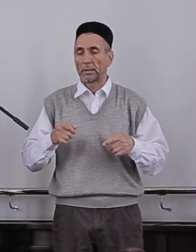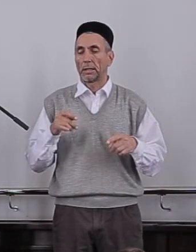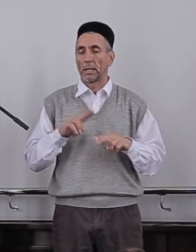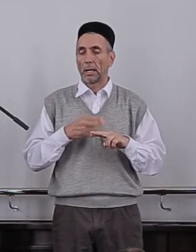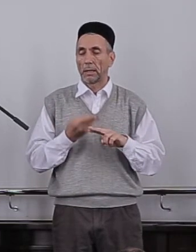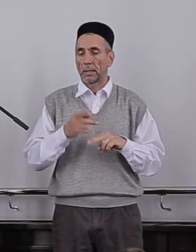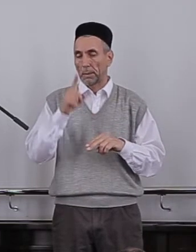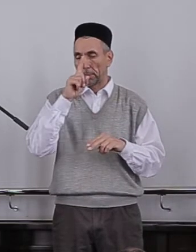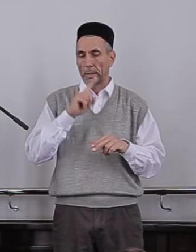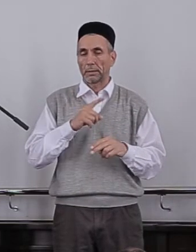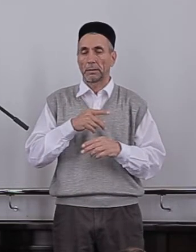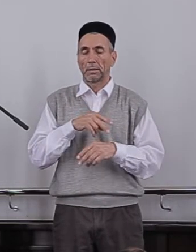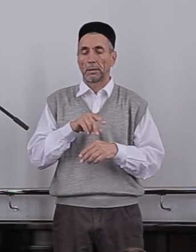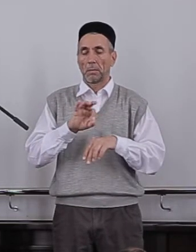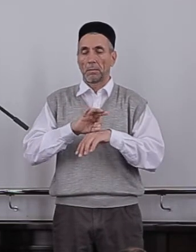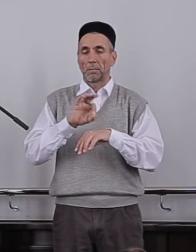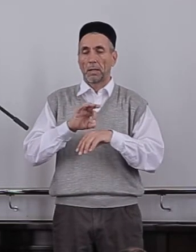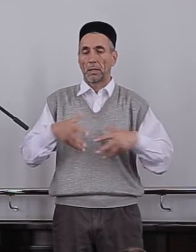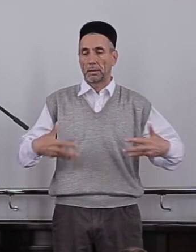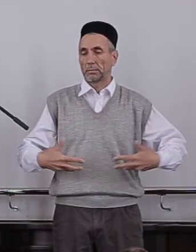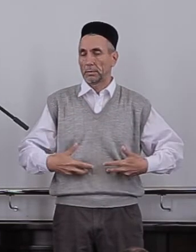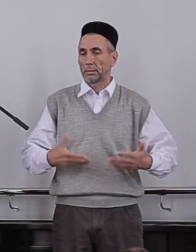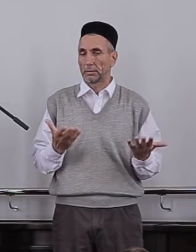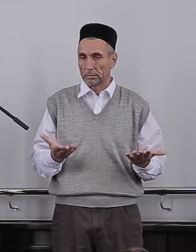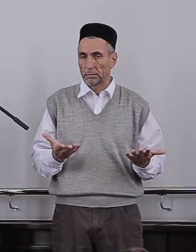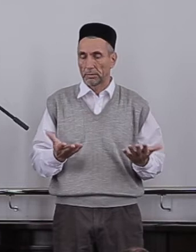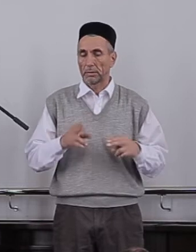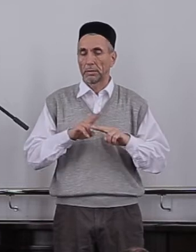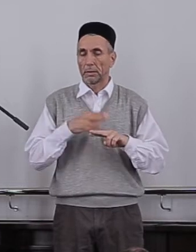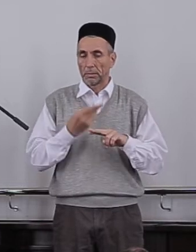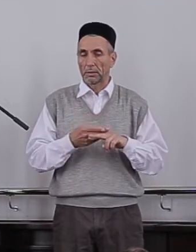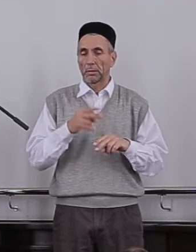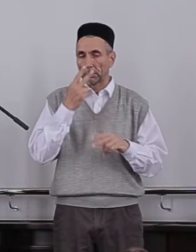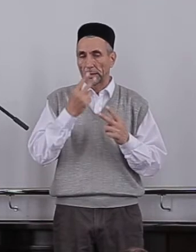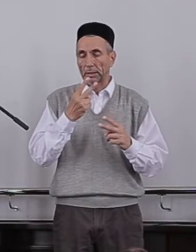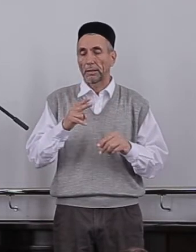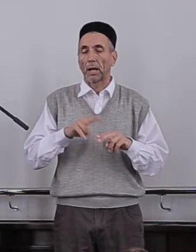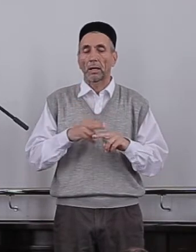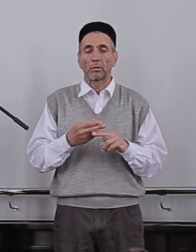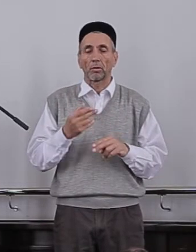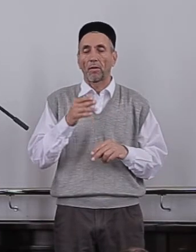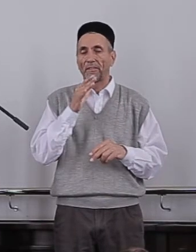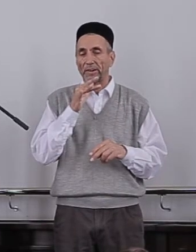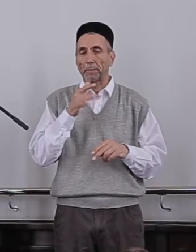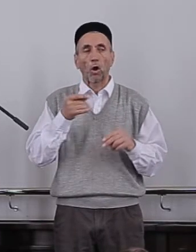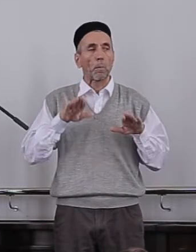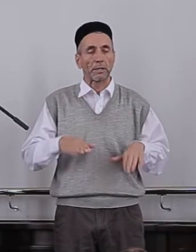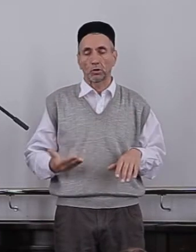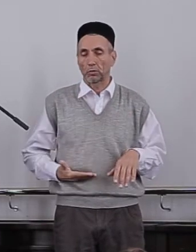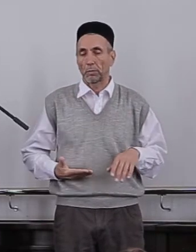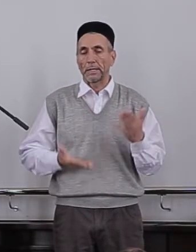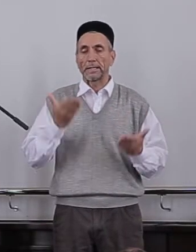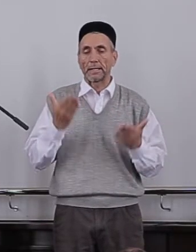бер ай ятты да инвалид калды. Менә хөрмәтле җәмәгать, без карарга тиешбез, нинди заманда, нинди урында яшибез.